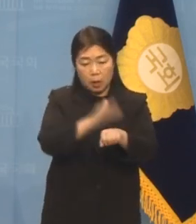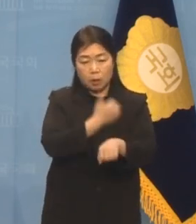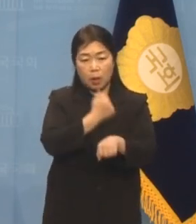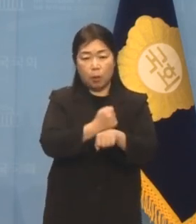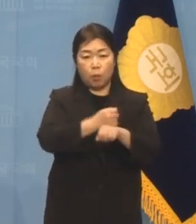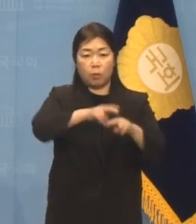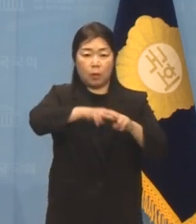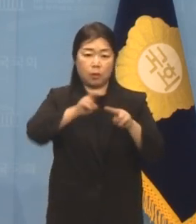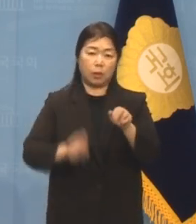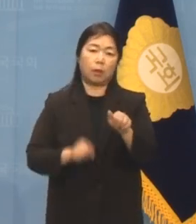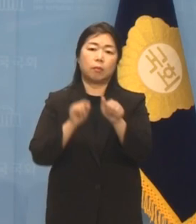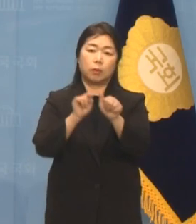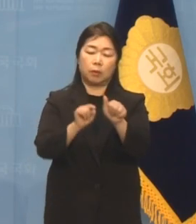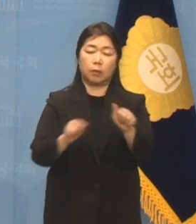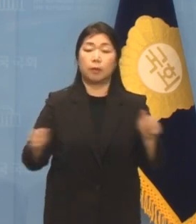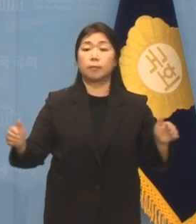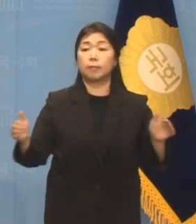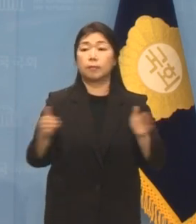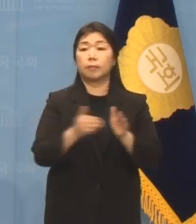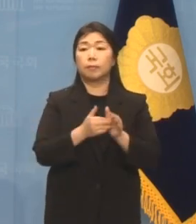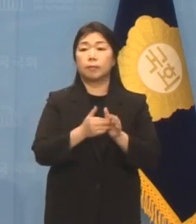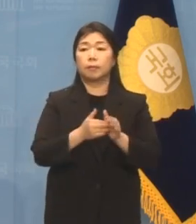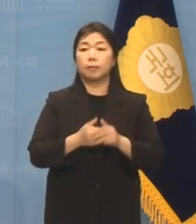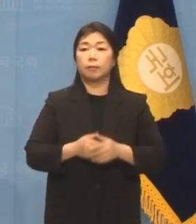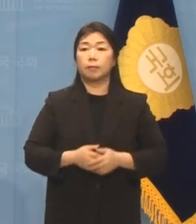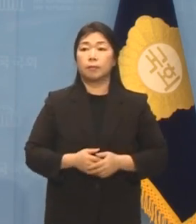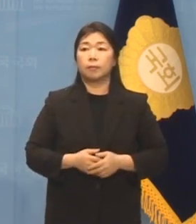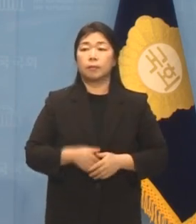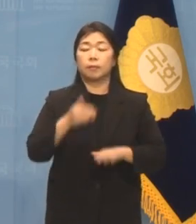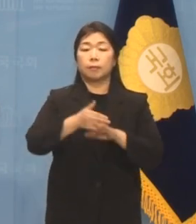사퇴하십시오 이상입니다